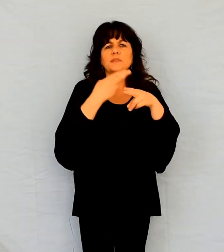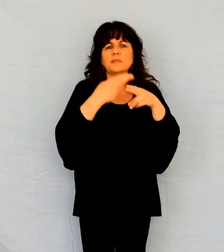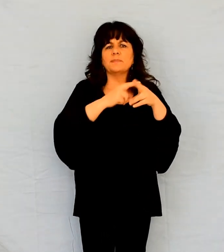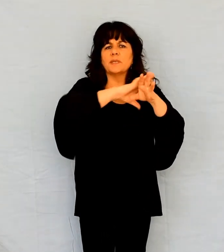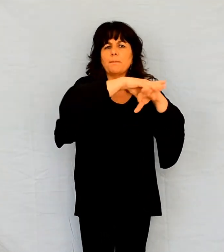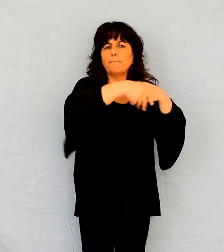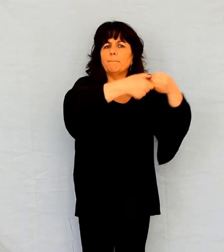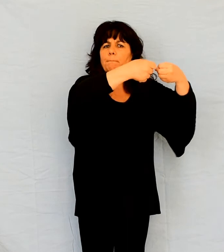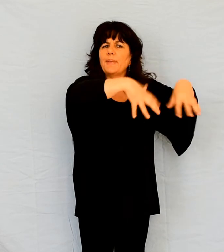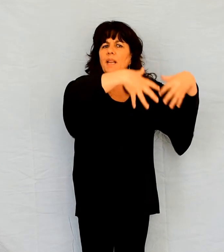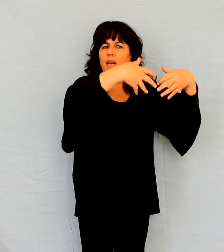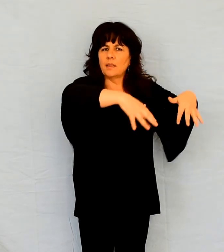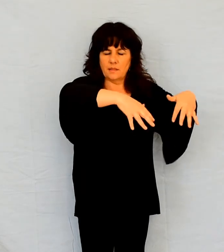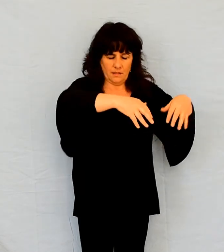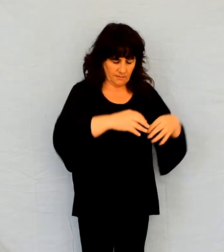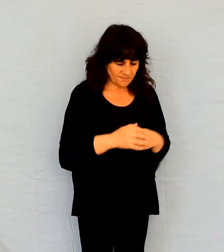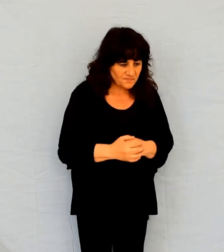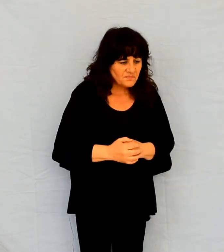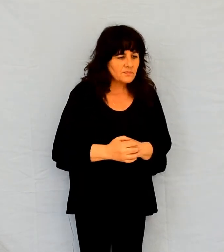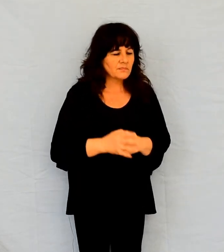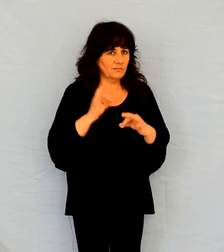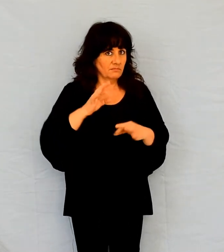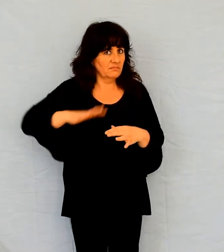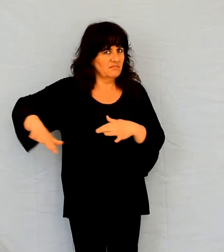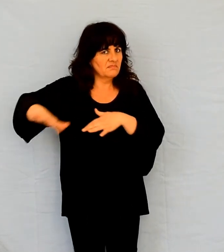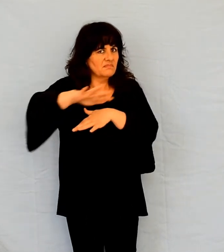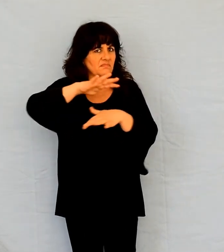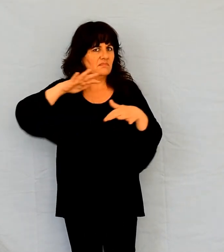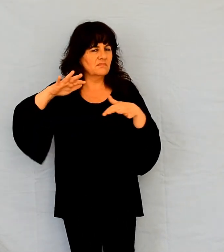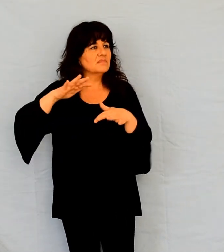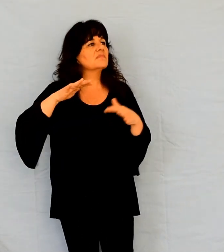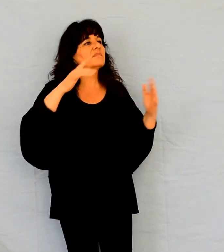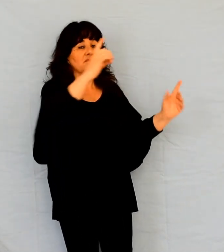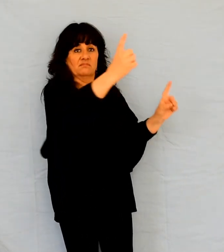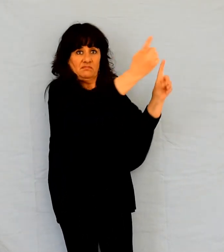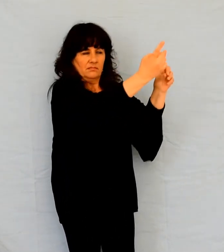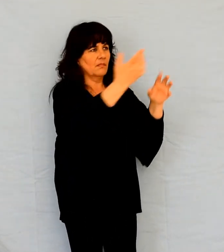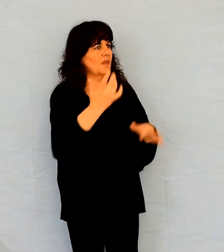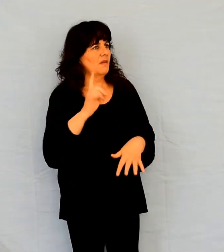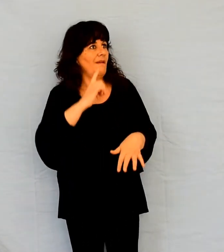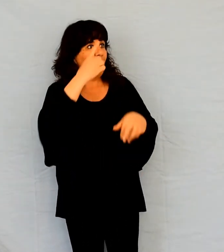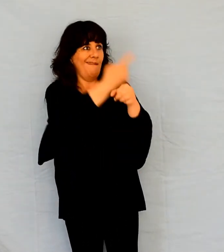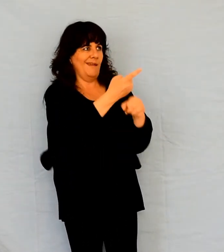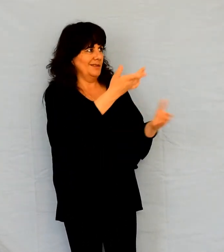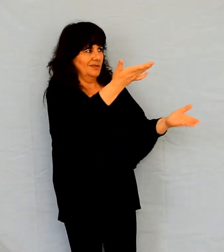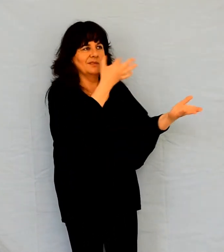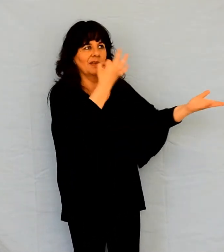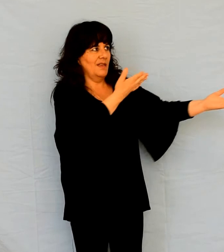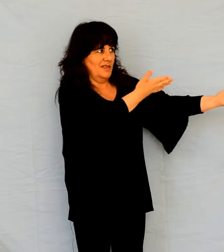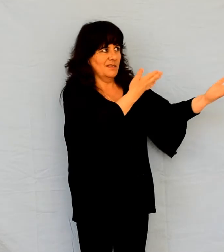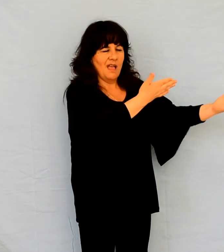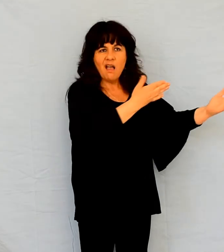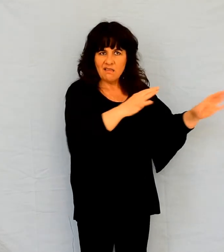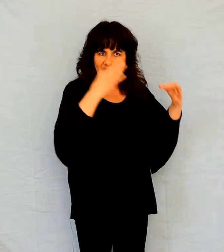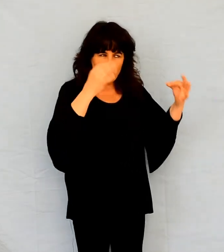On se mit alors à l'accuser. « Nous avons trouvé cet homme en train de semer le trouble dans notre